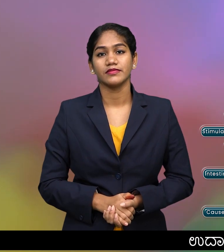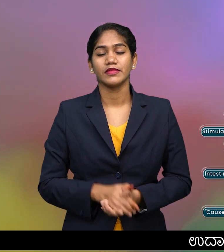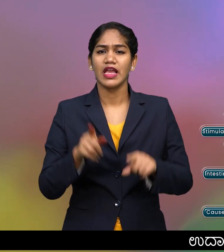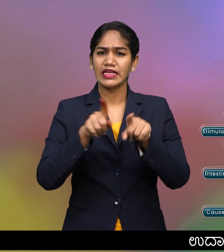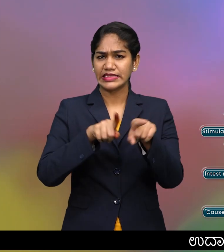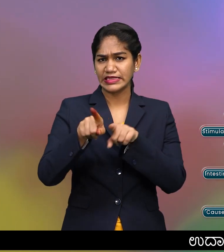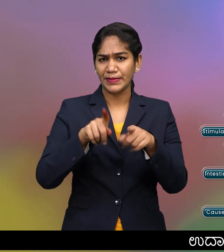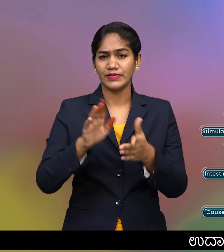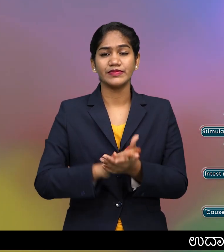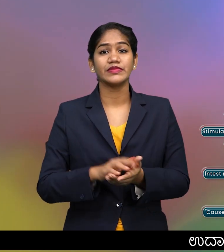ಉದಾಹರಣೆ: ನರಗಳು,